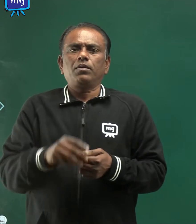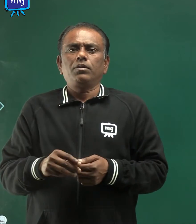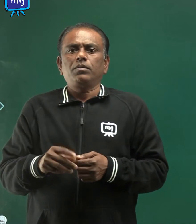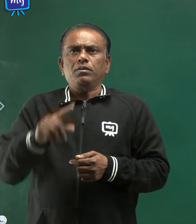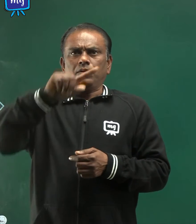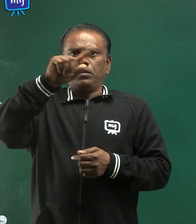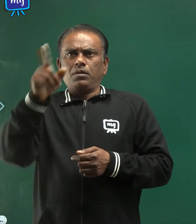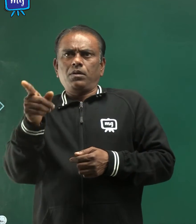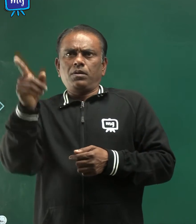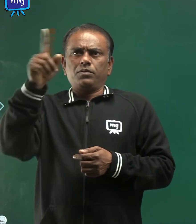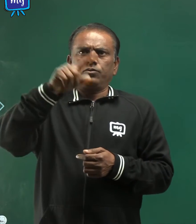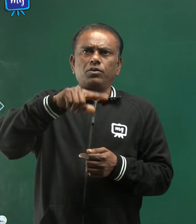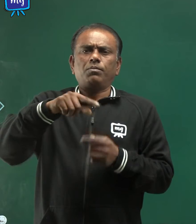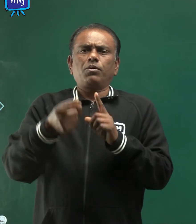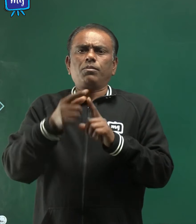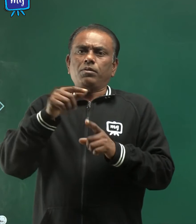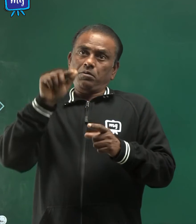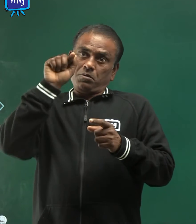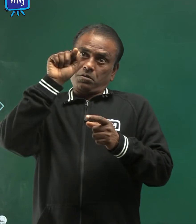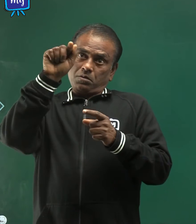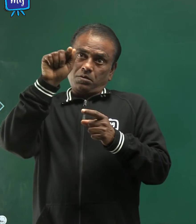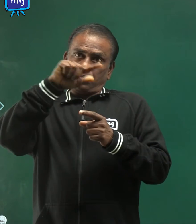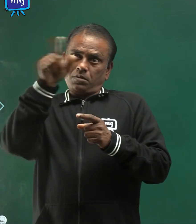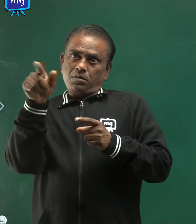चापों के कटान बिंदु